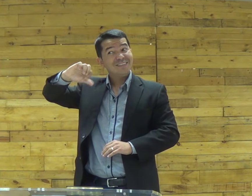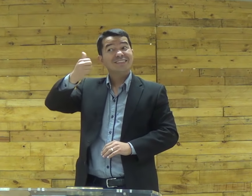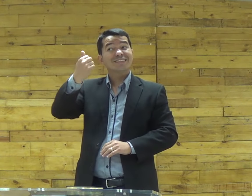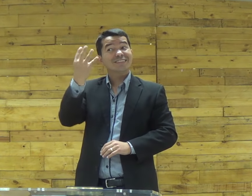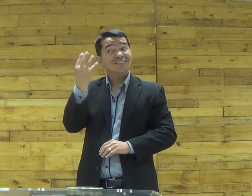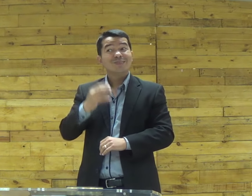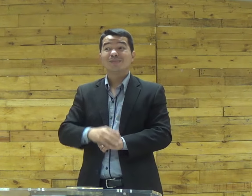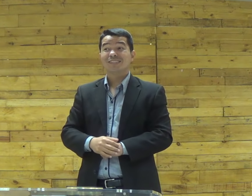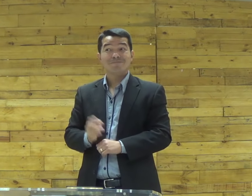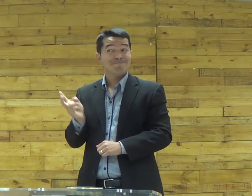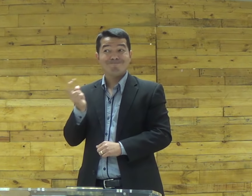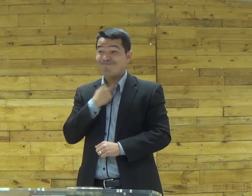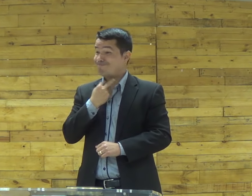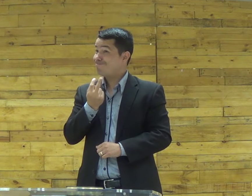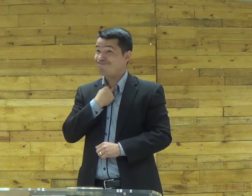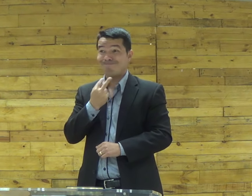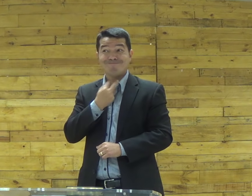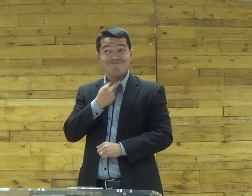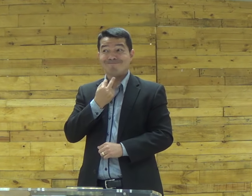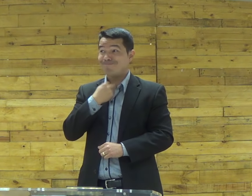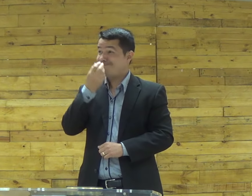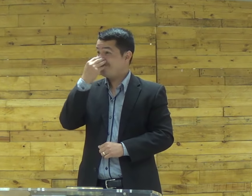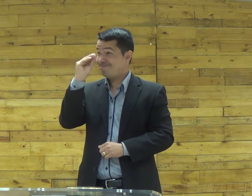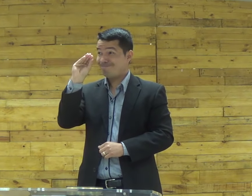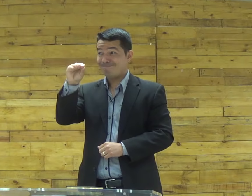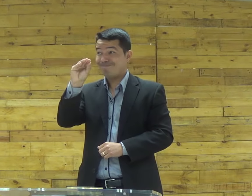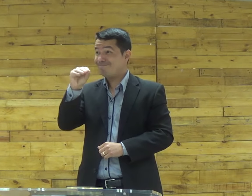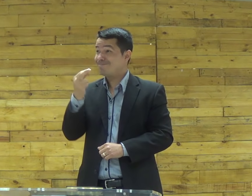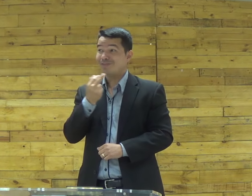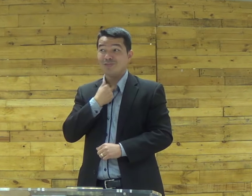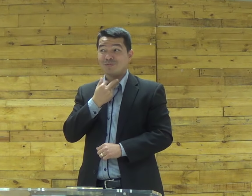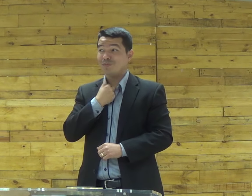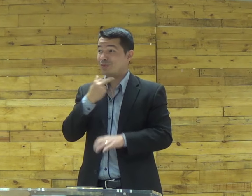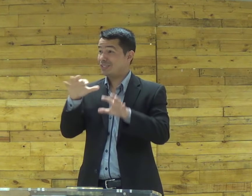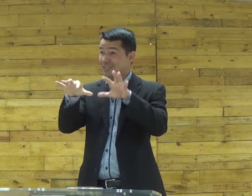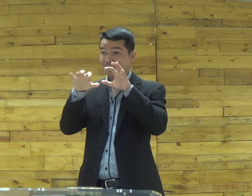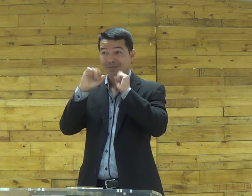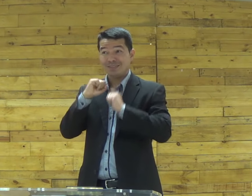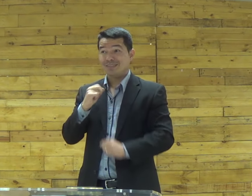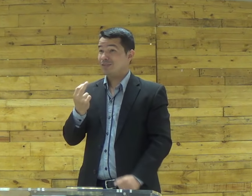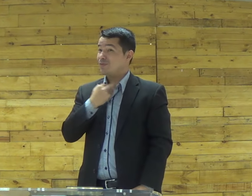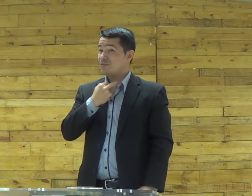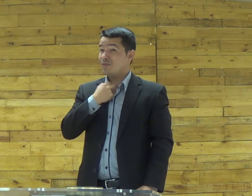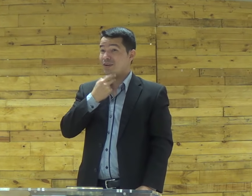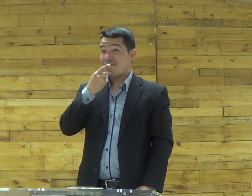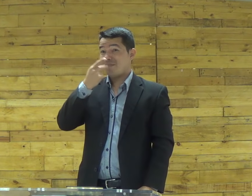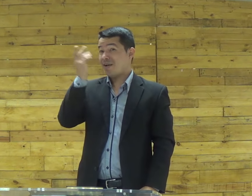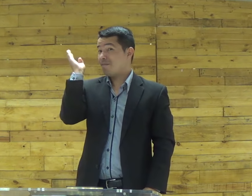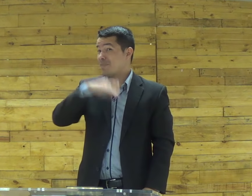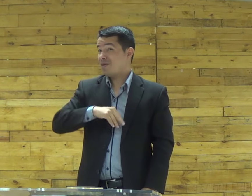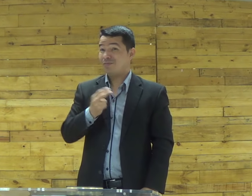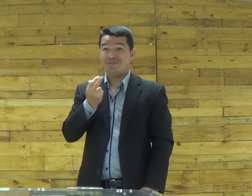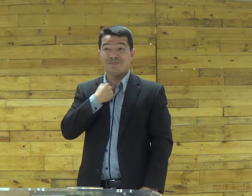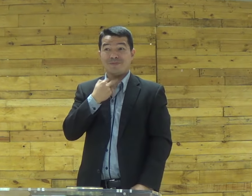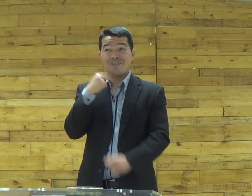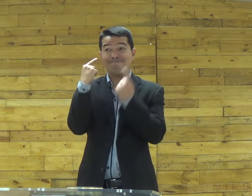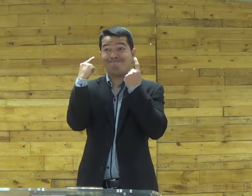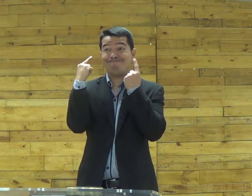Levítico 19:14. Você não pode desprezar e nem amaldiçoar e nem falar